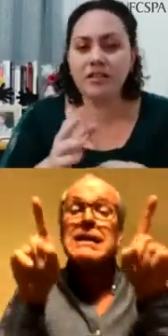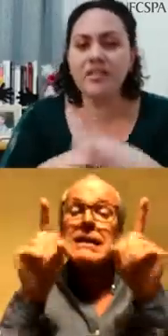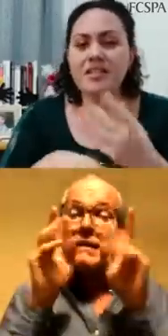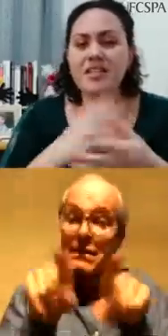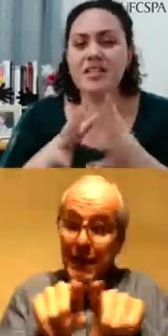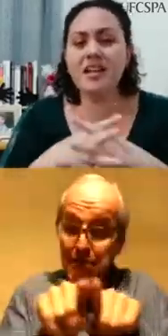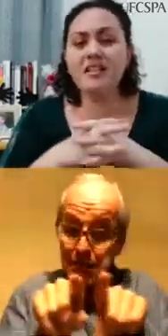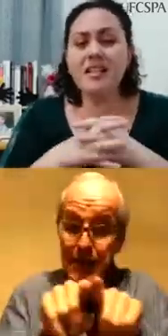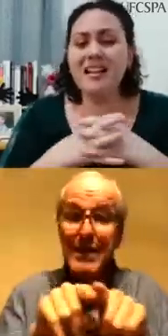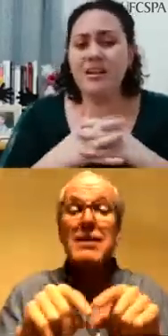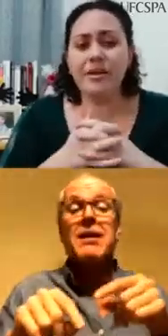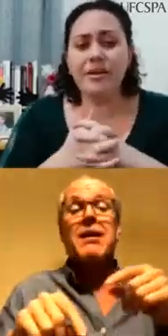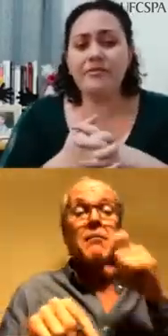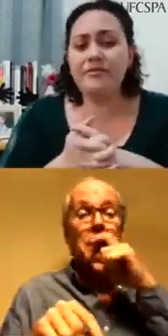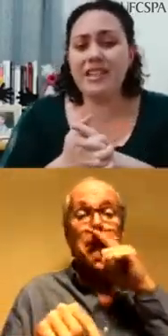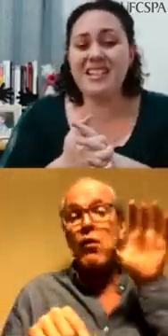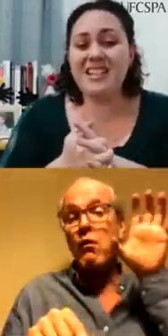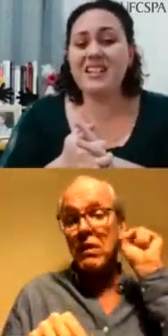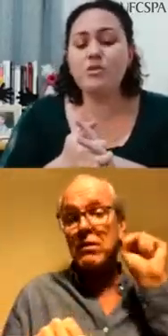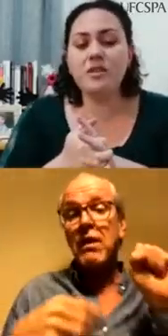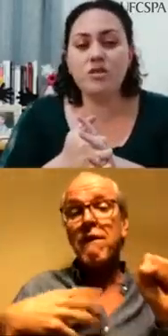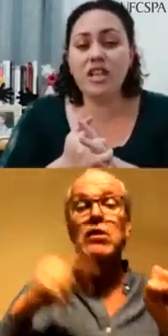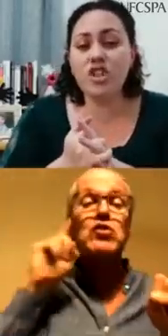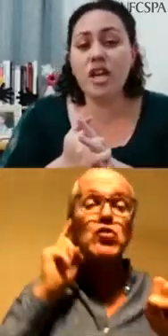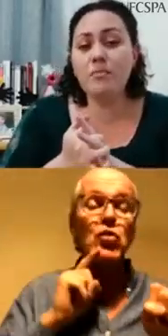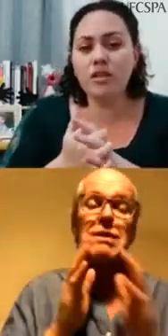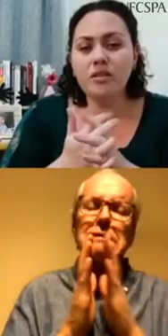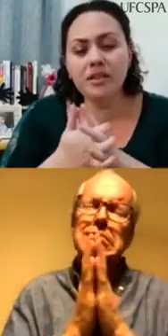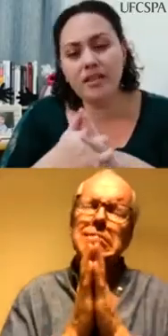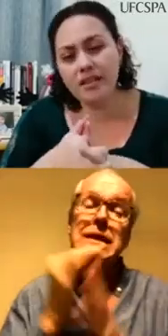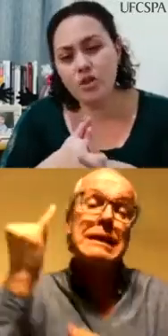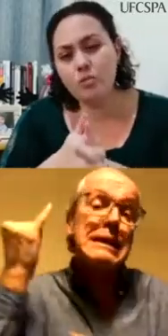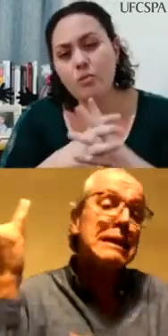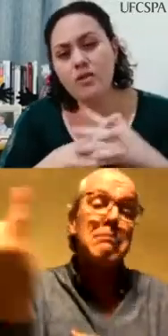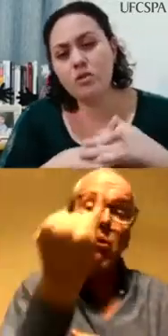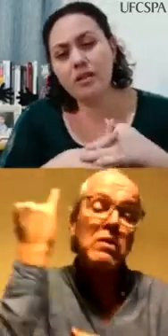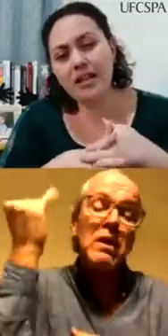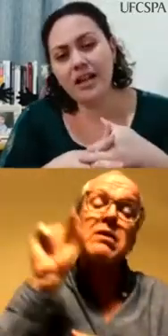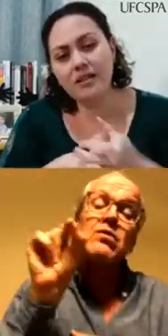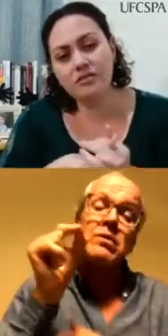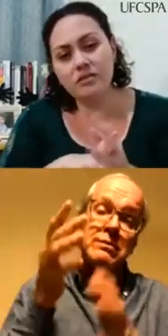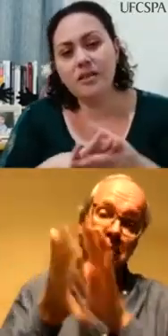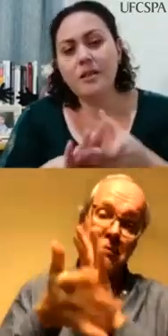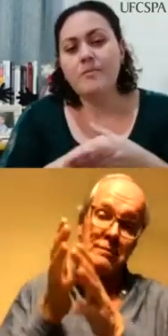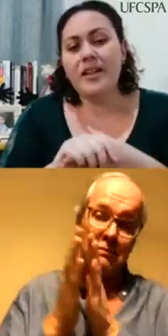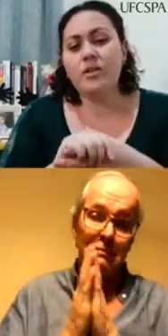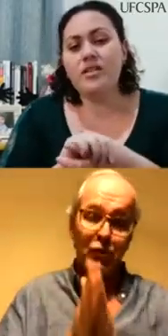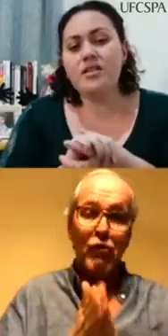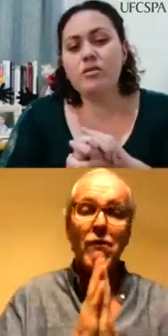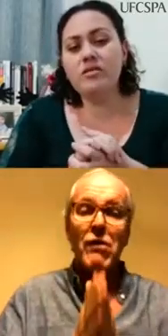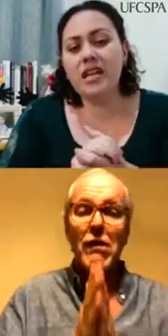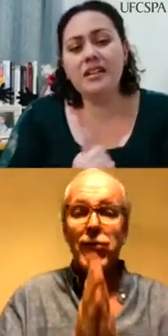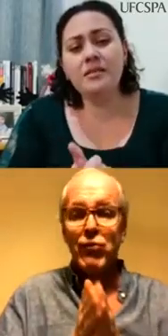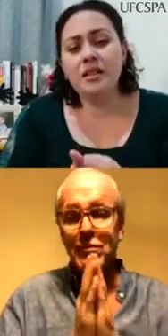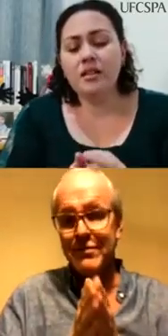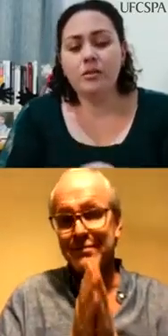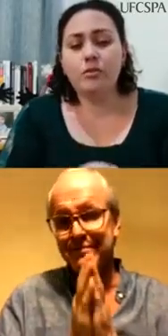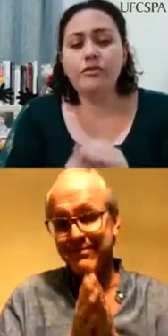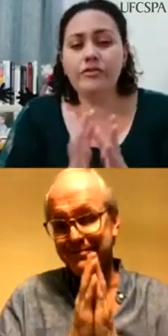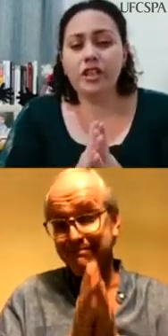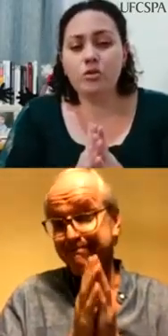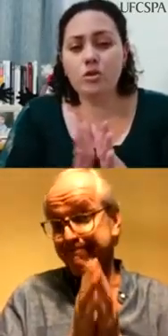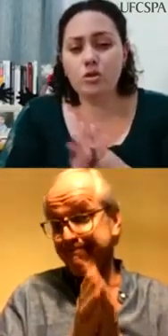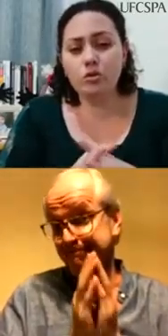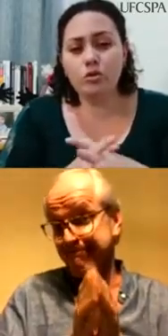com a criança, ensinar. Agora, fazer uma atividade remota pela internet é um pouco mais complicado. Agora, se tu tem